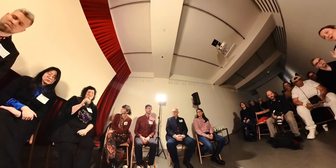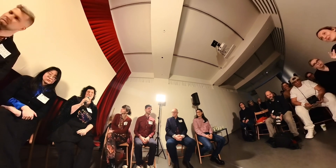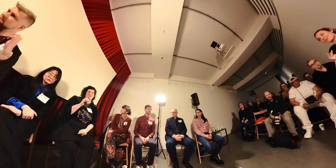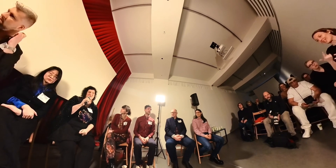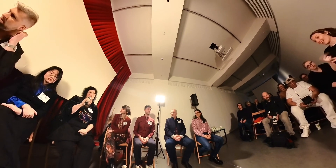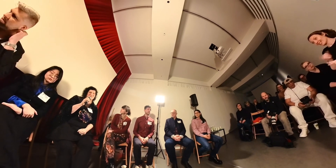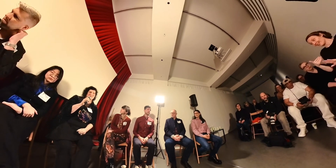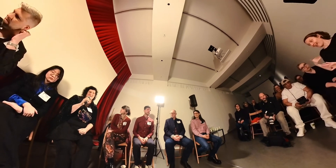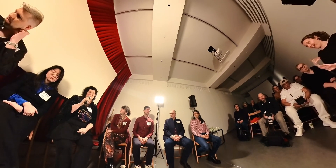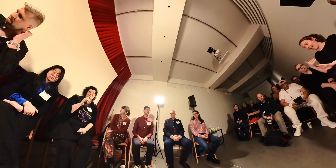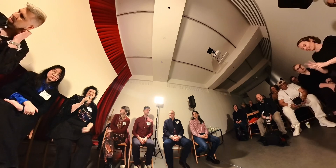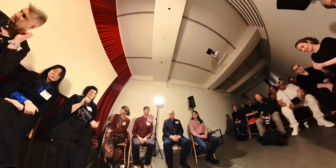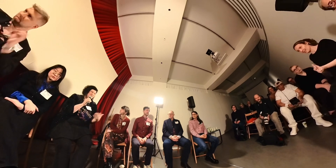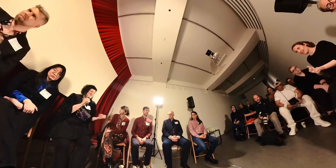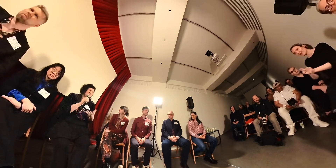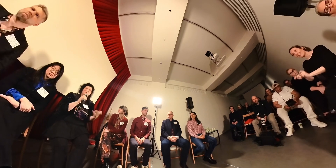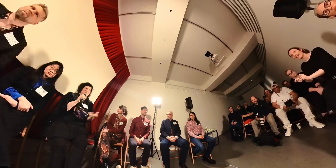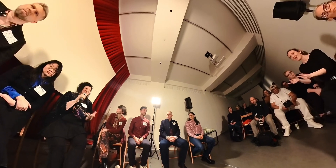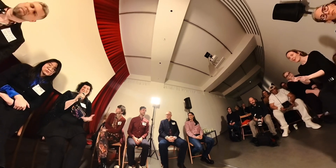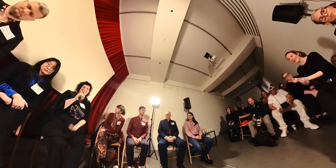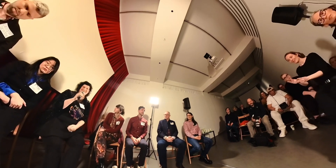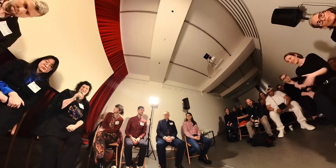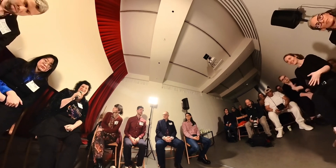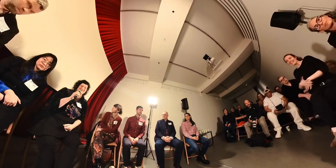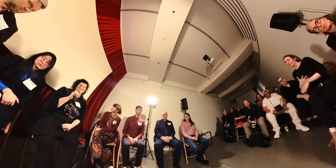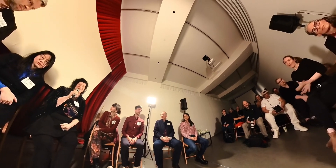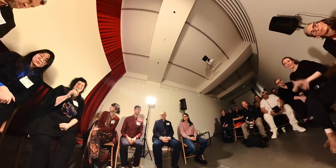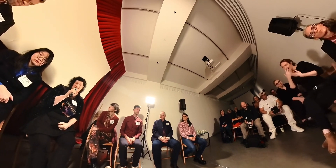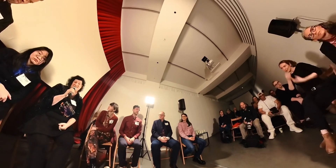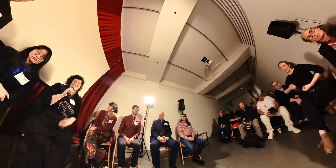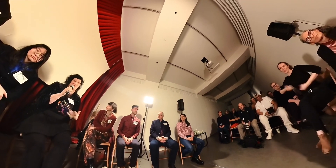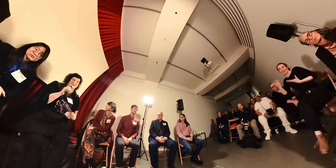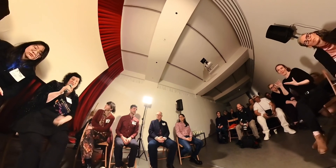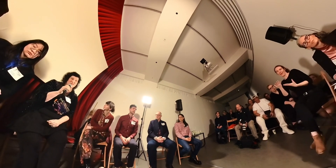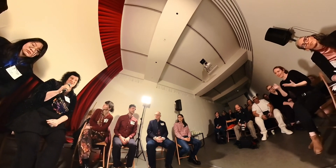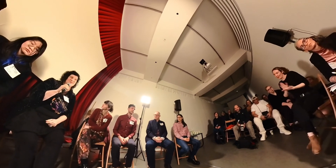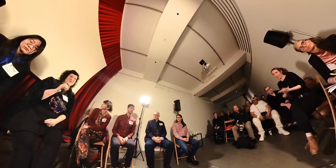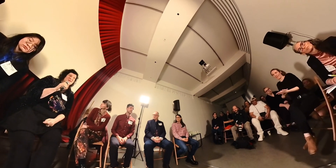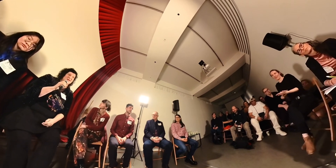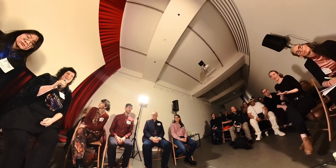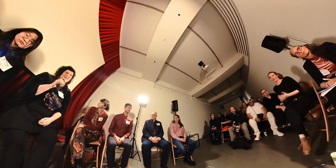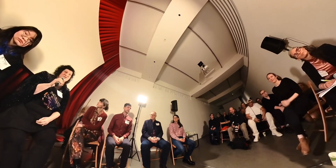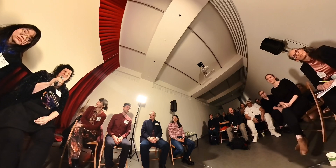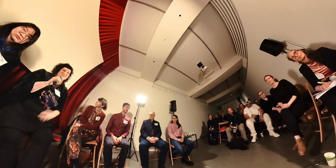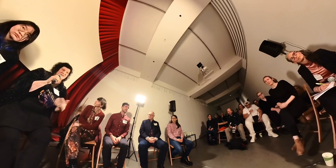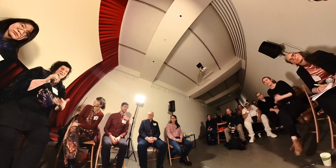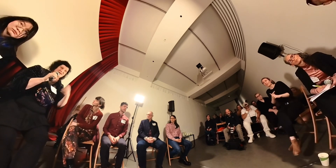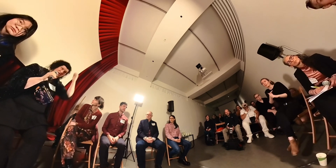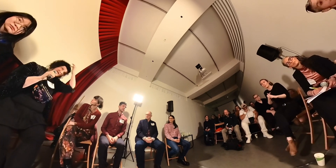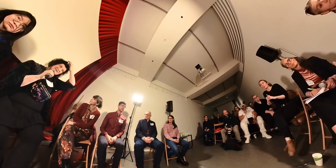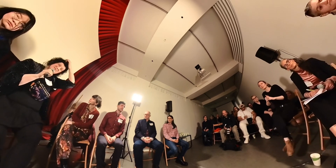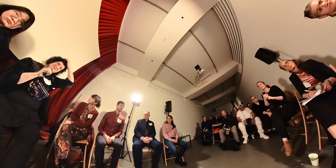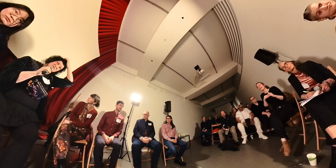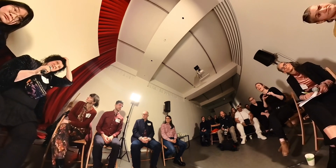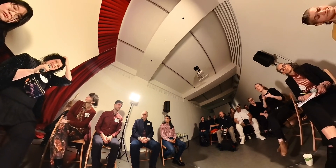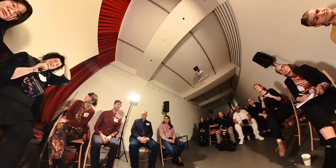těch 20 rokov jako strašně taky jakože velký úspěch, že se něco také udělo. A taky, že vlastně Emilia